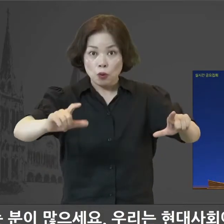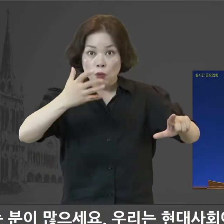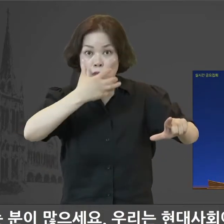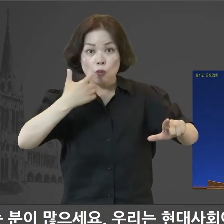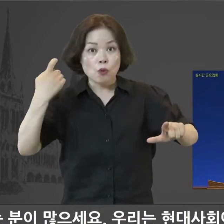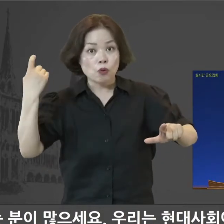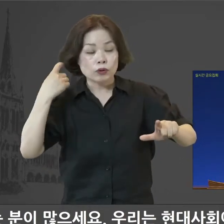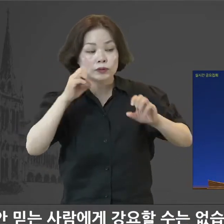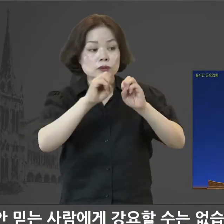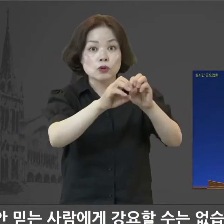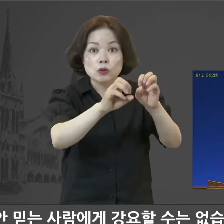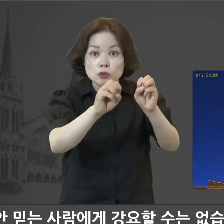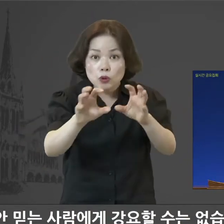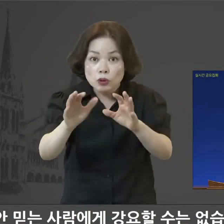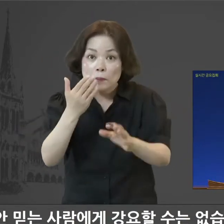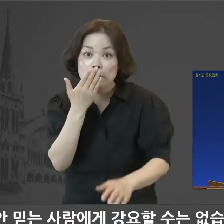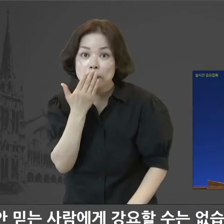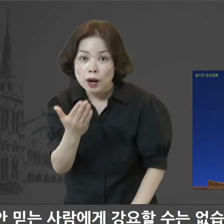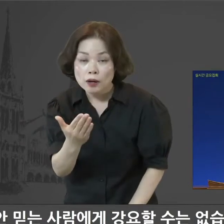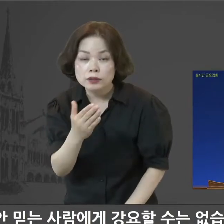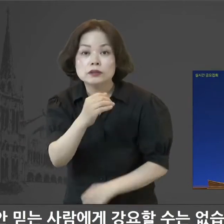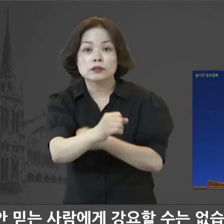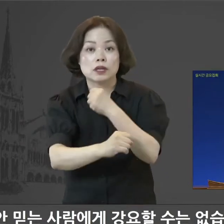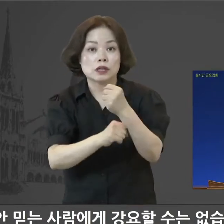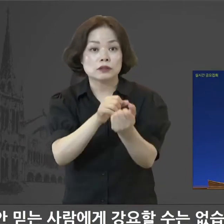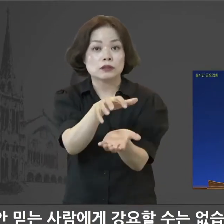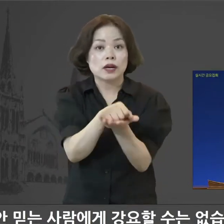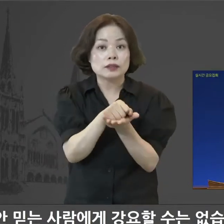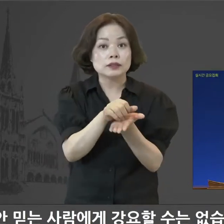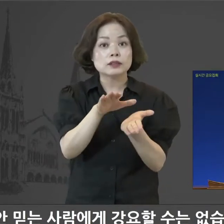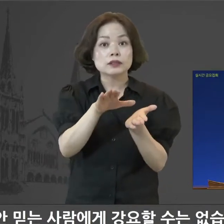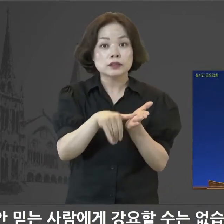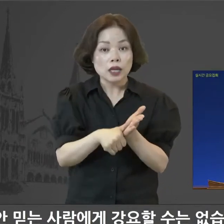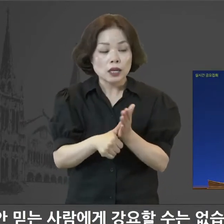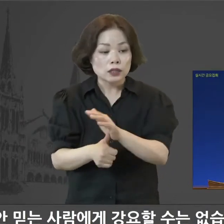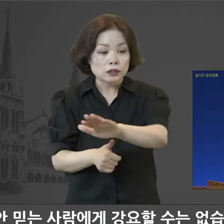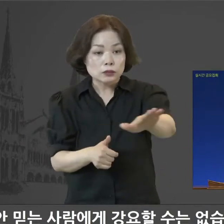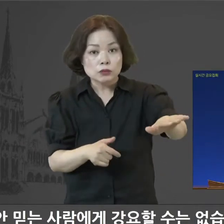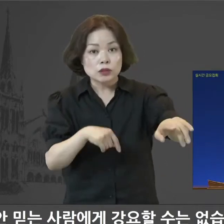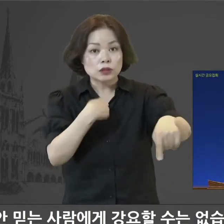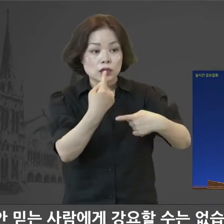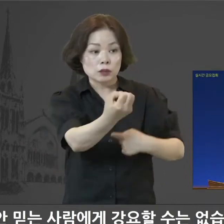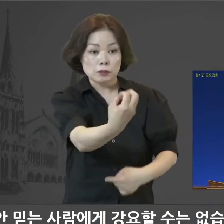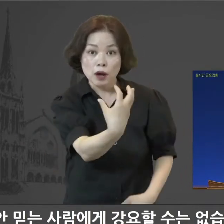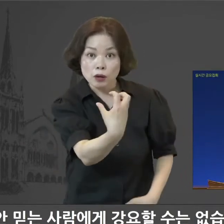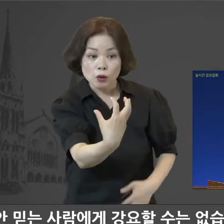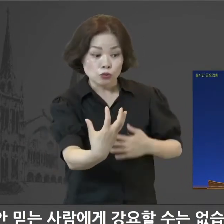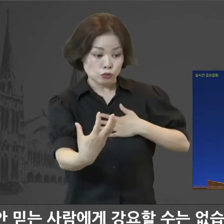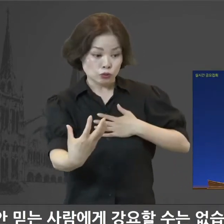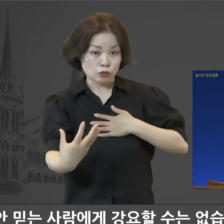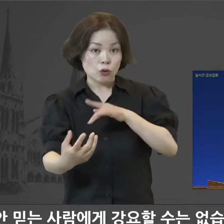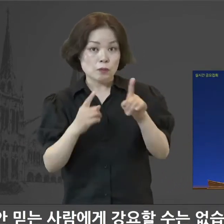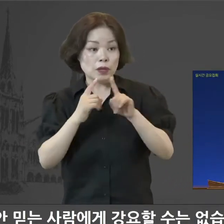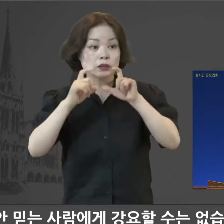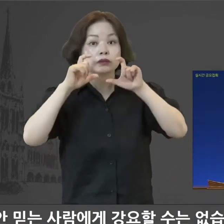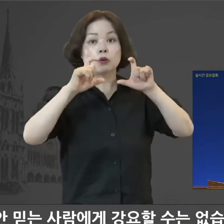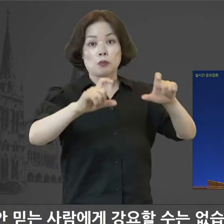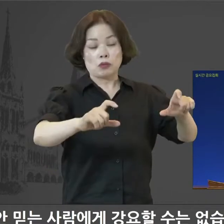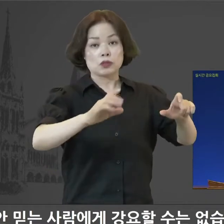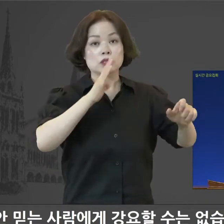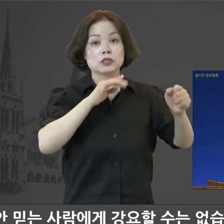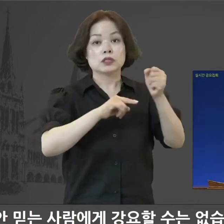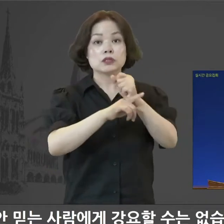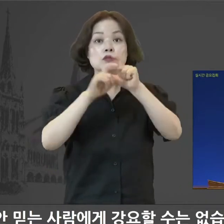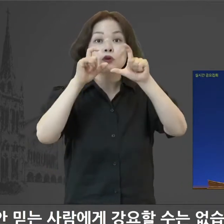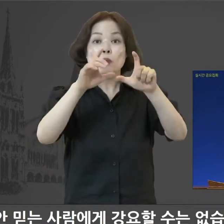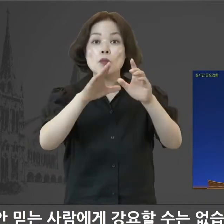복음을 전도하고 할 수 있는 그 자유를 확보할 때 그분들도 자기 주장을 할 것이요, 우리도 말씀 선포를 통해서 진리를